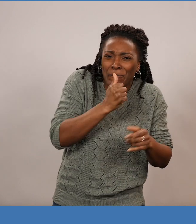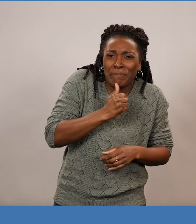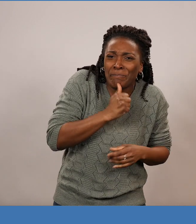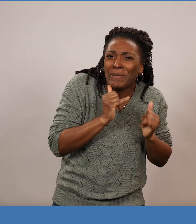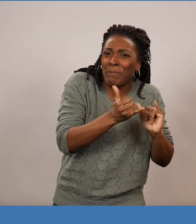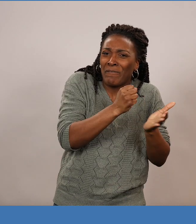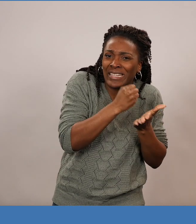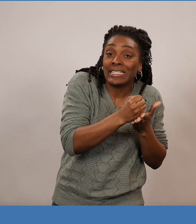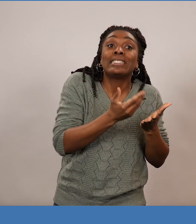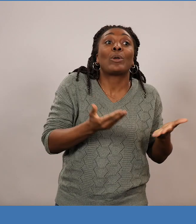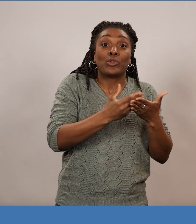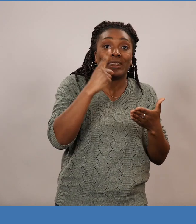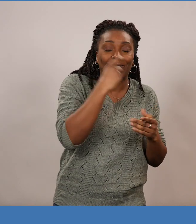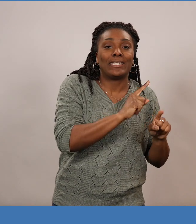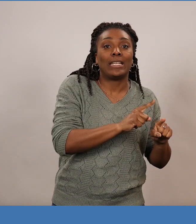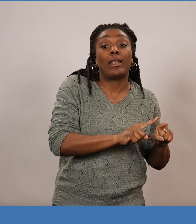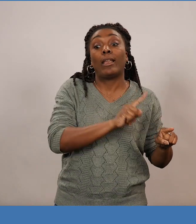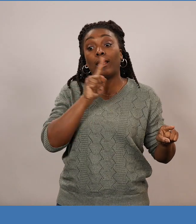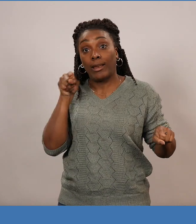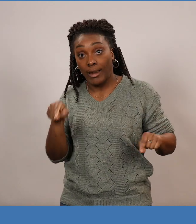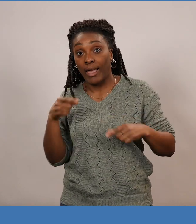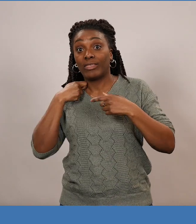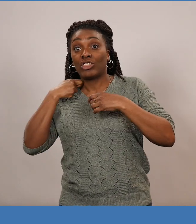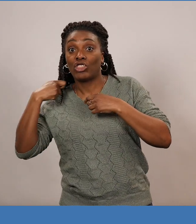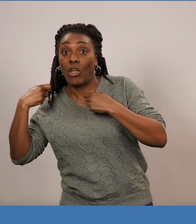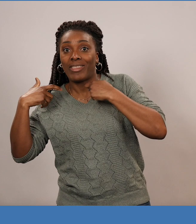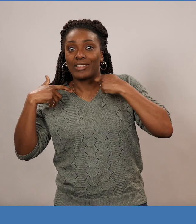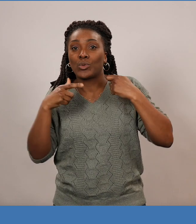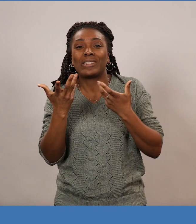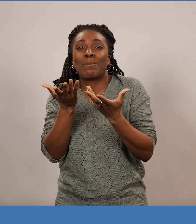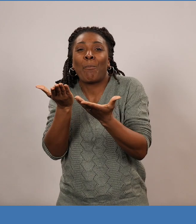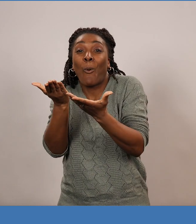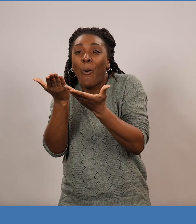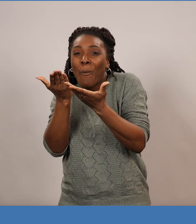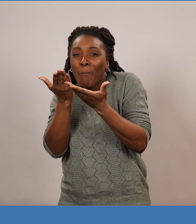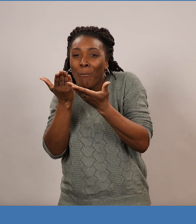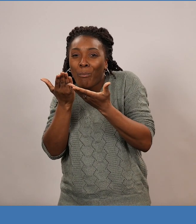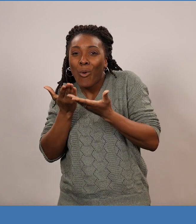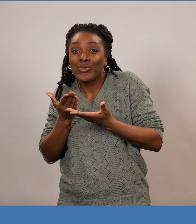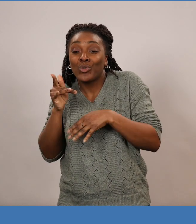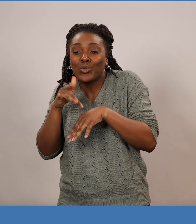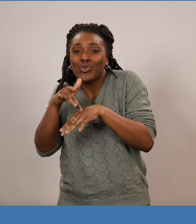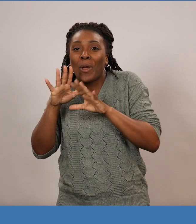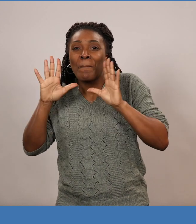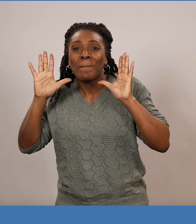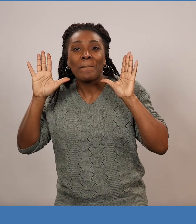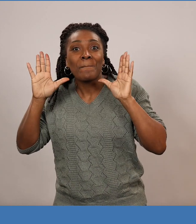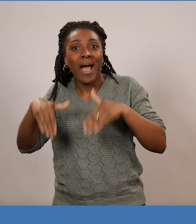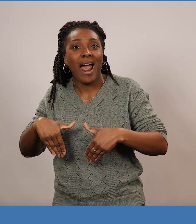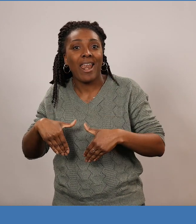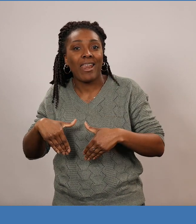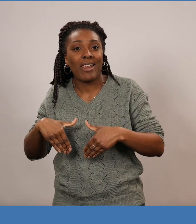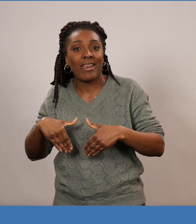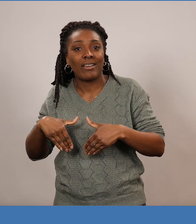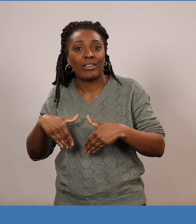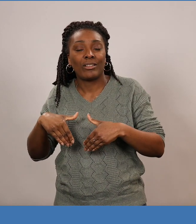L'épreuve, c'est une situation de difficulté. Par contre, la tentation, c'est une suggestion, c'est une proposition de faire le